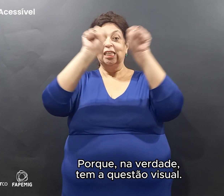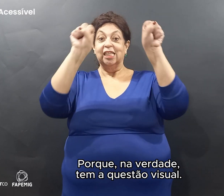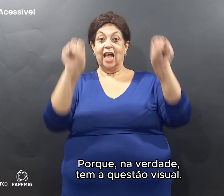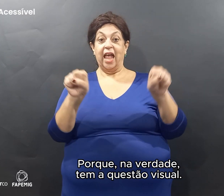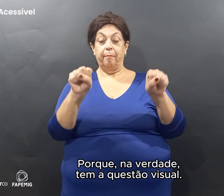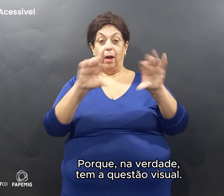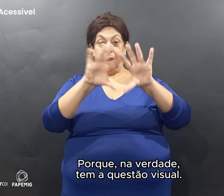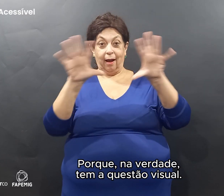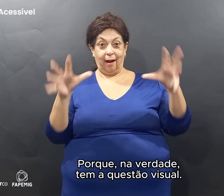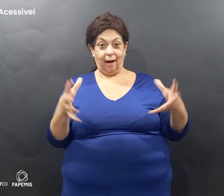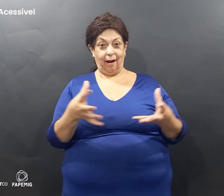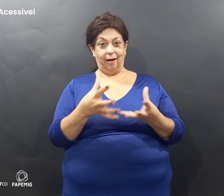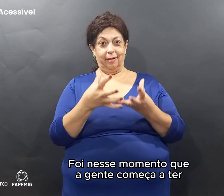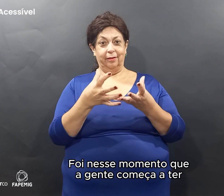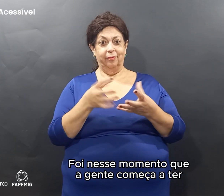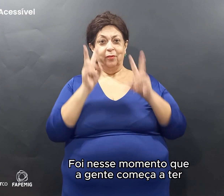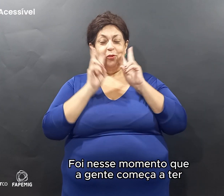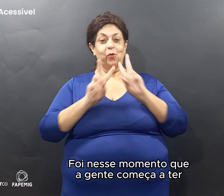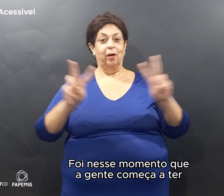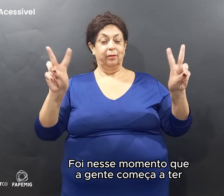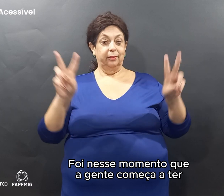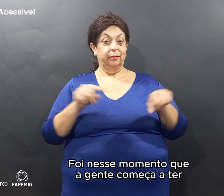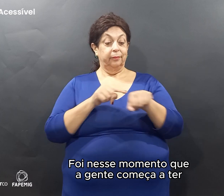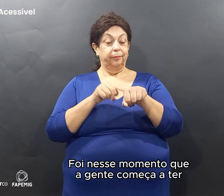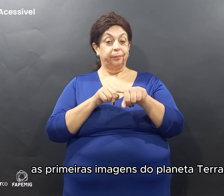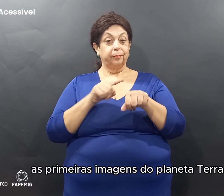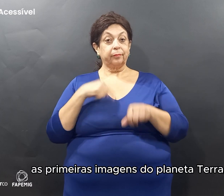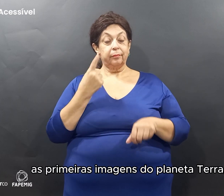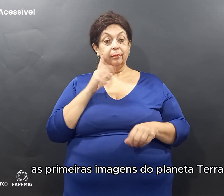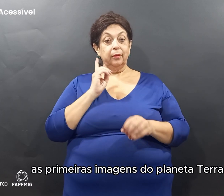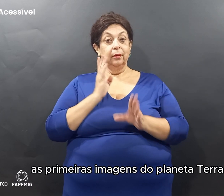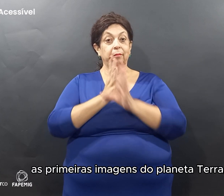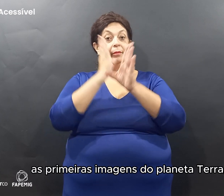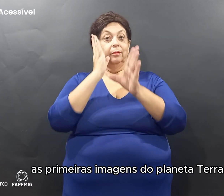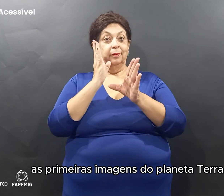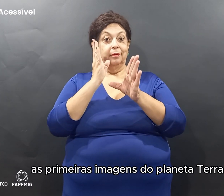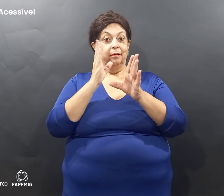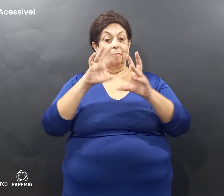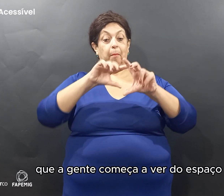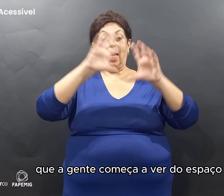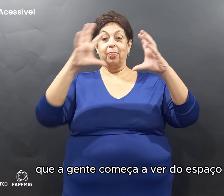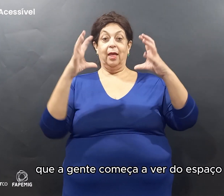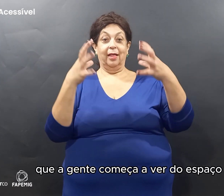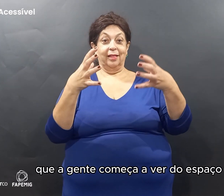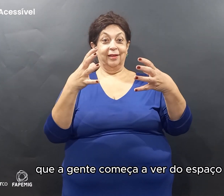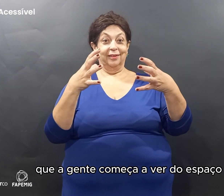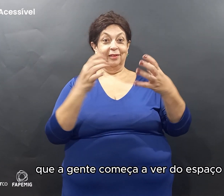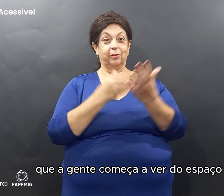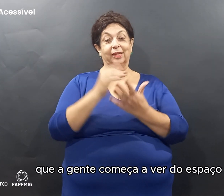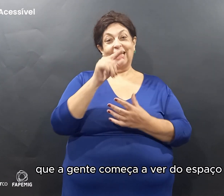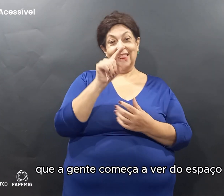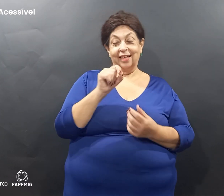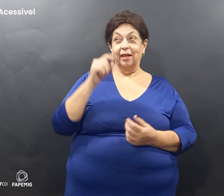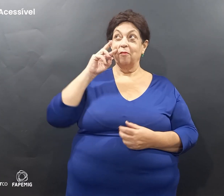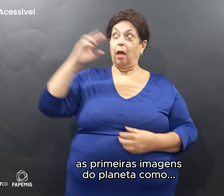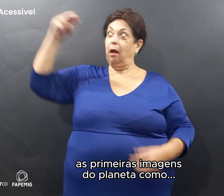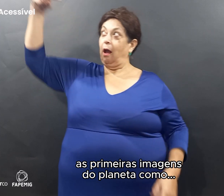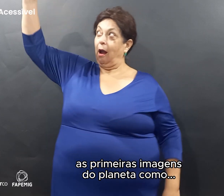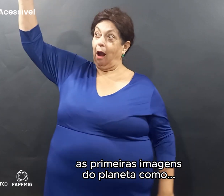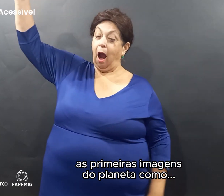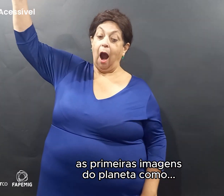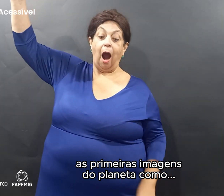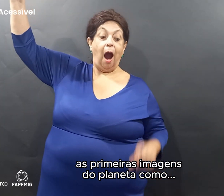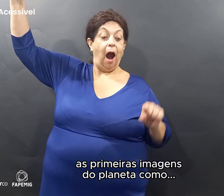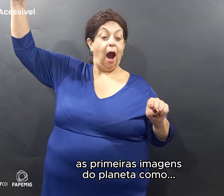verdade, tem a questão visual, né? Foi nesse momento que a gente começa a ter as primeiras imagens do planeta Terra, que a gente começa a ver do espaço, né? As